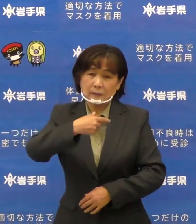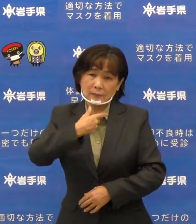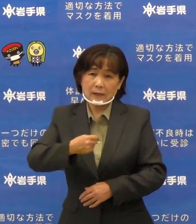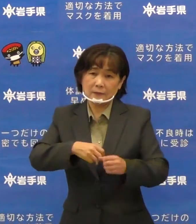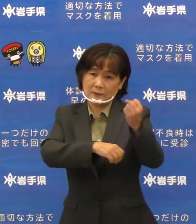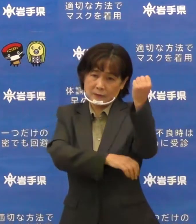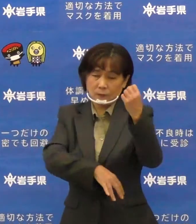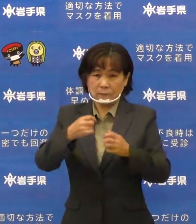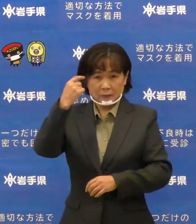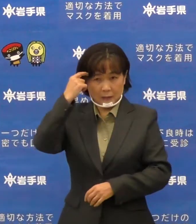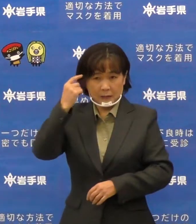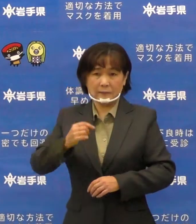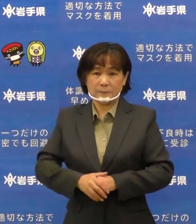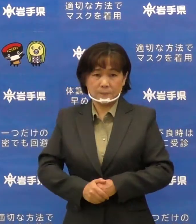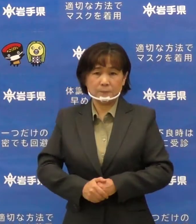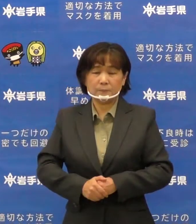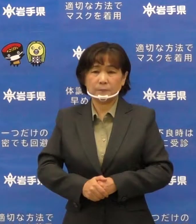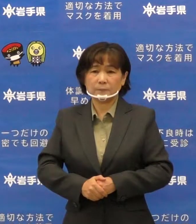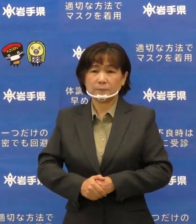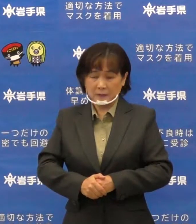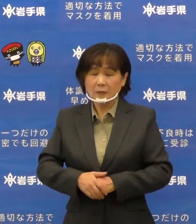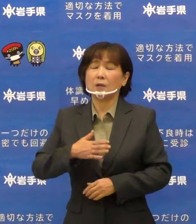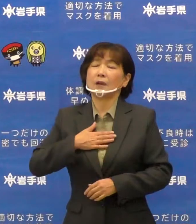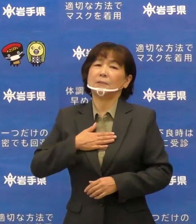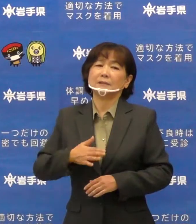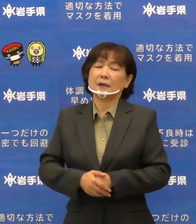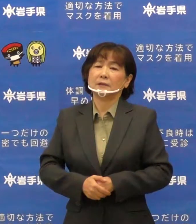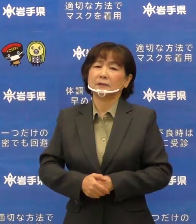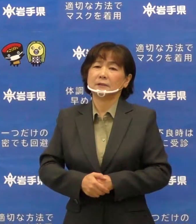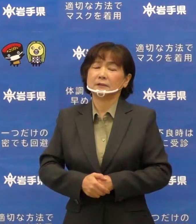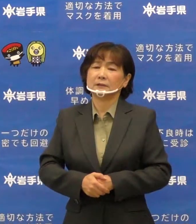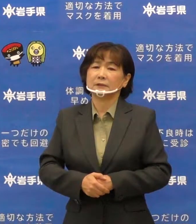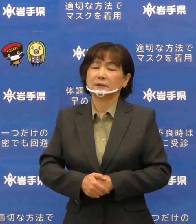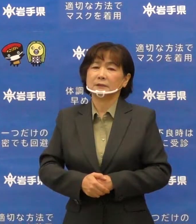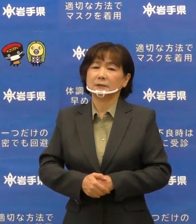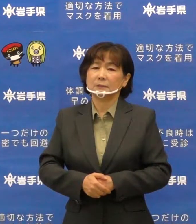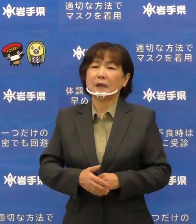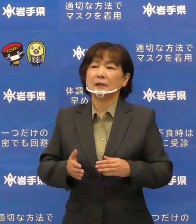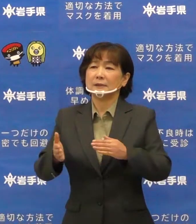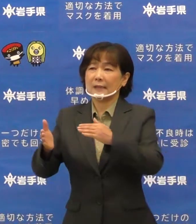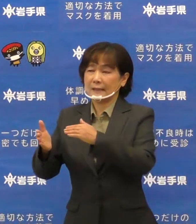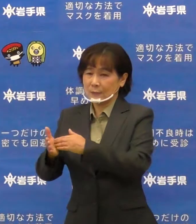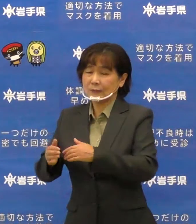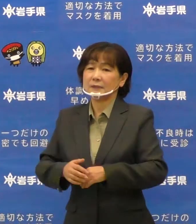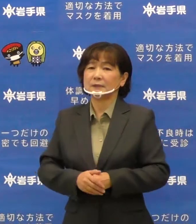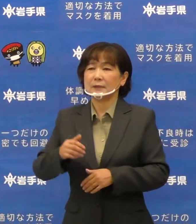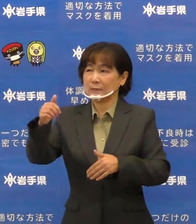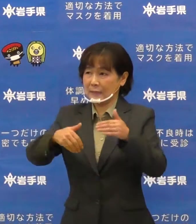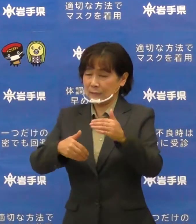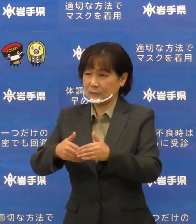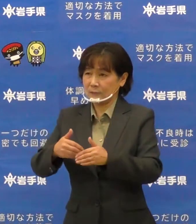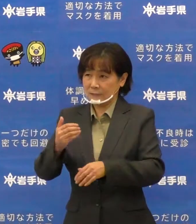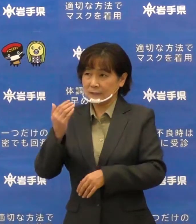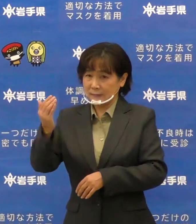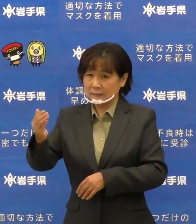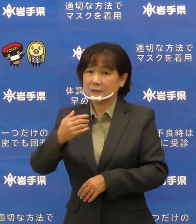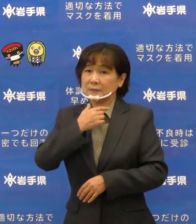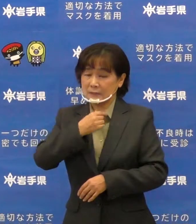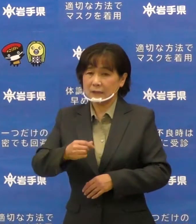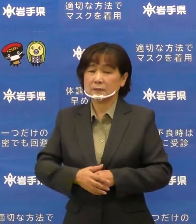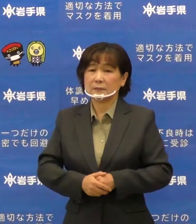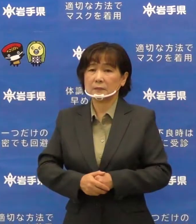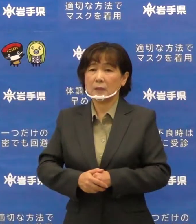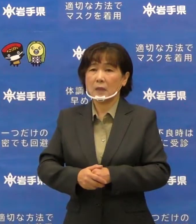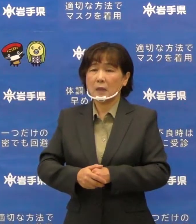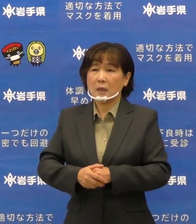かりました。ありがとうございます。最後に、政務のこと、まあ、衆院選のことについてちょっと少しお聞きします。7日に小沢一郎代表